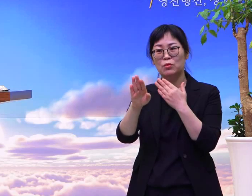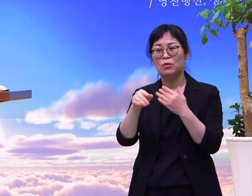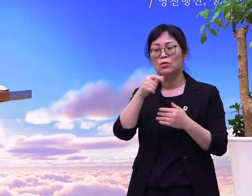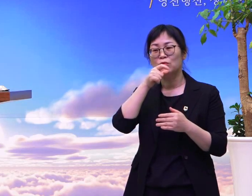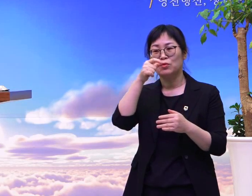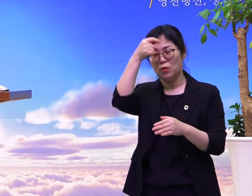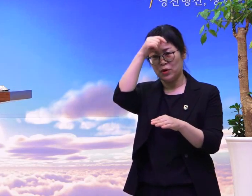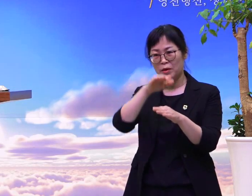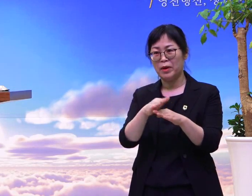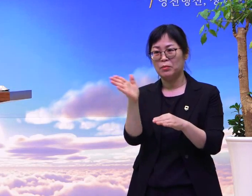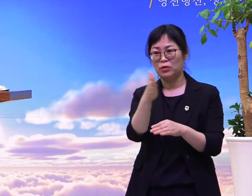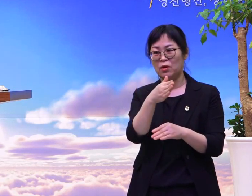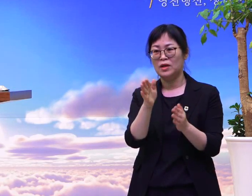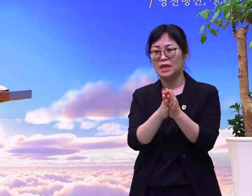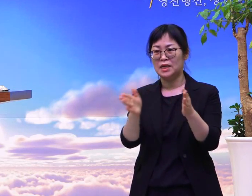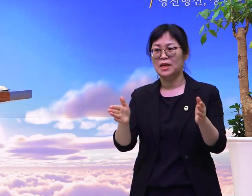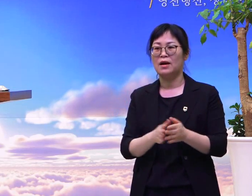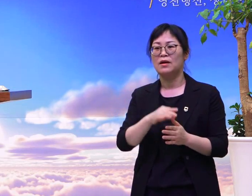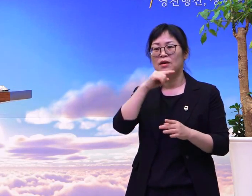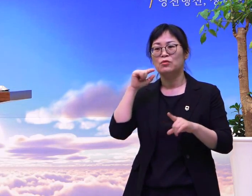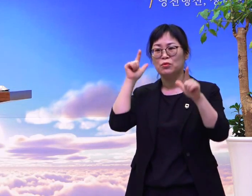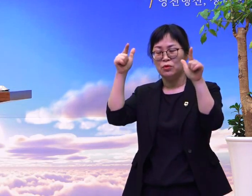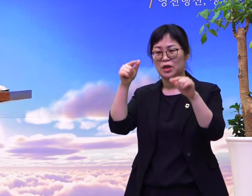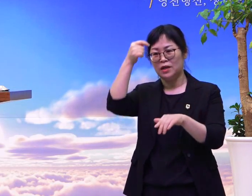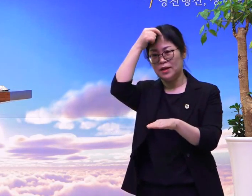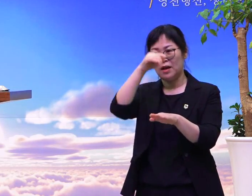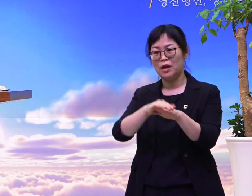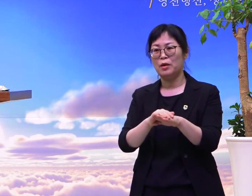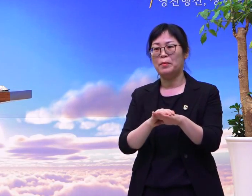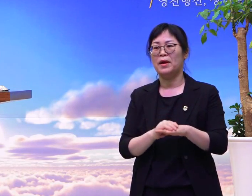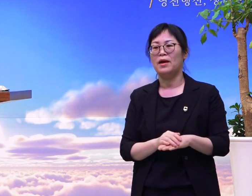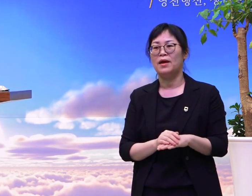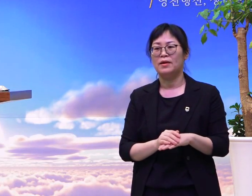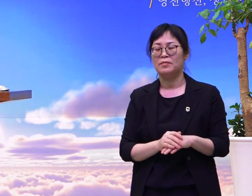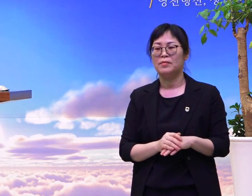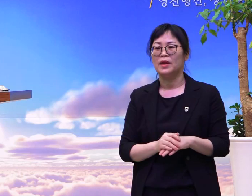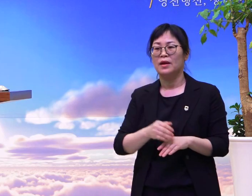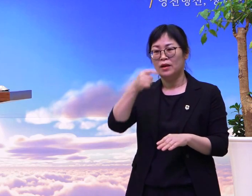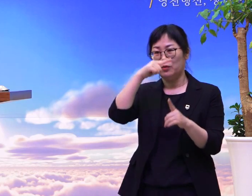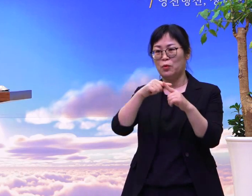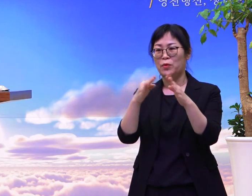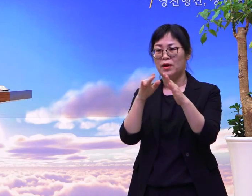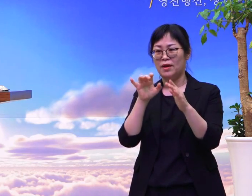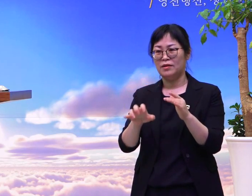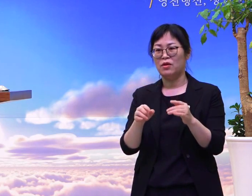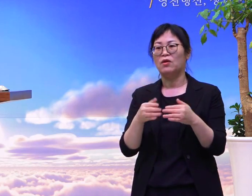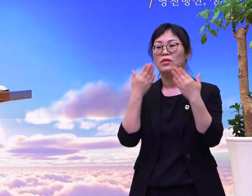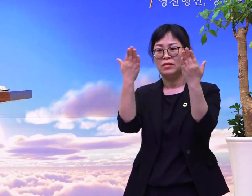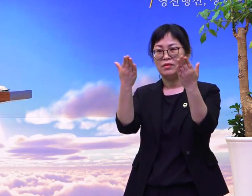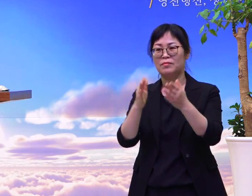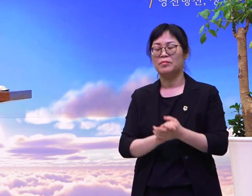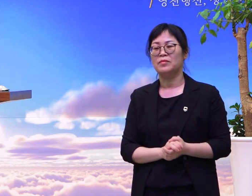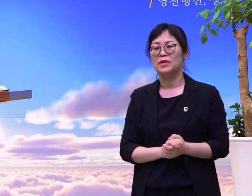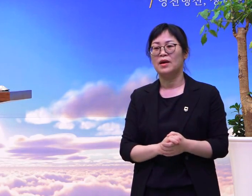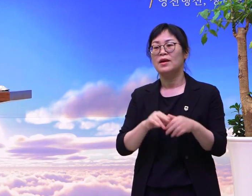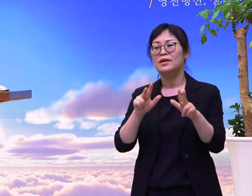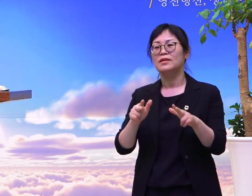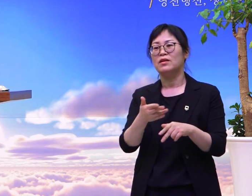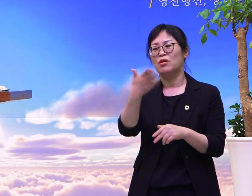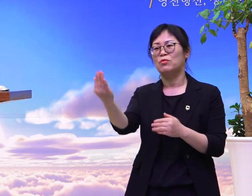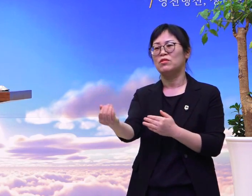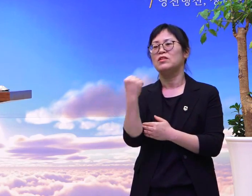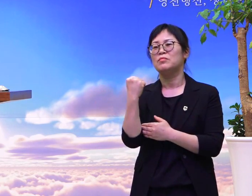예배부터 주일에 다음 주에 경건의 예배, 은혜 예배를 예배당에서 드리려고 합니다. 여러분 이제